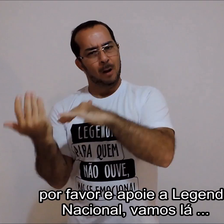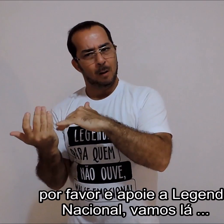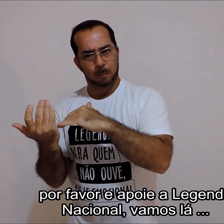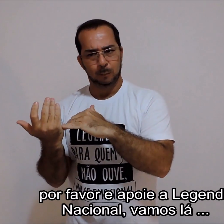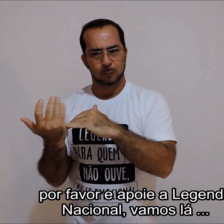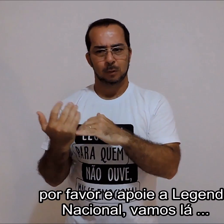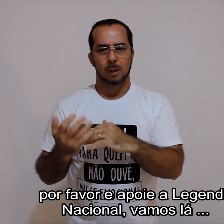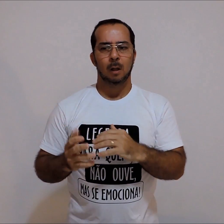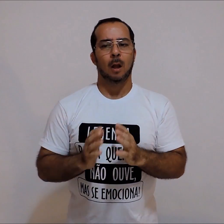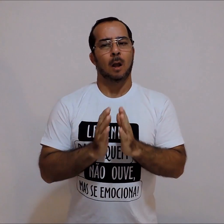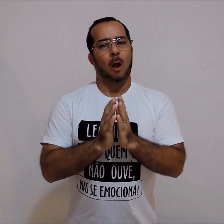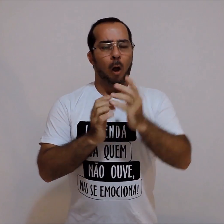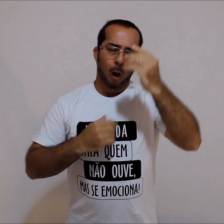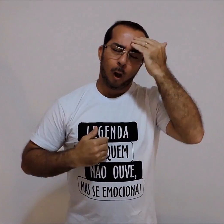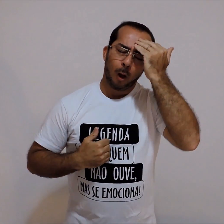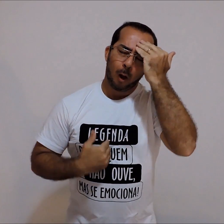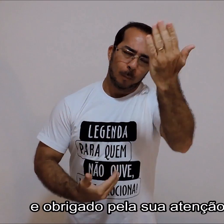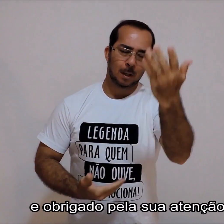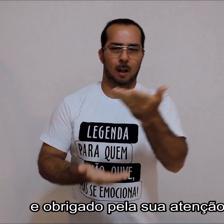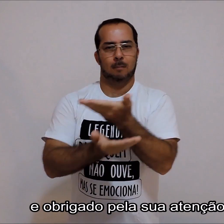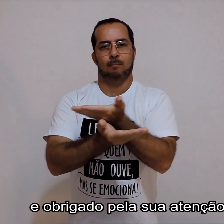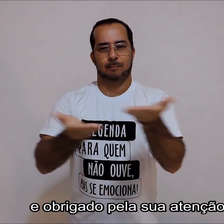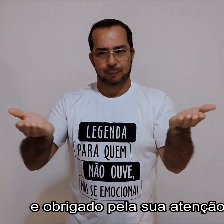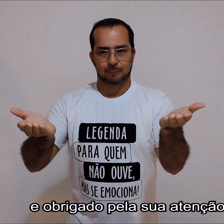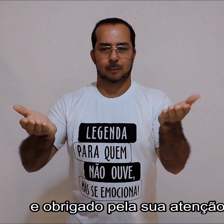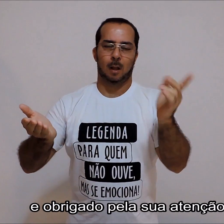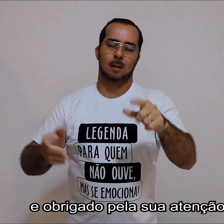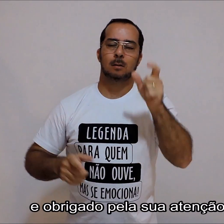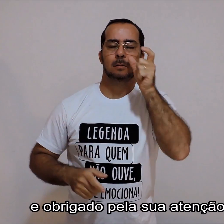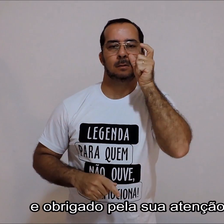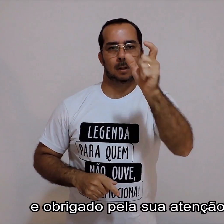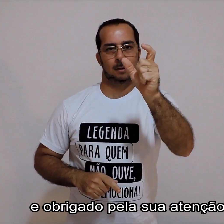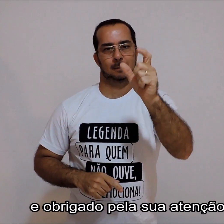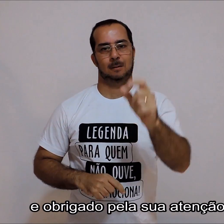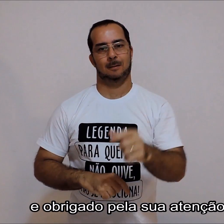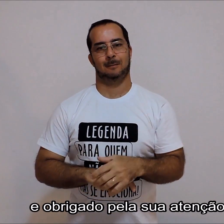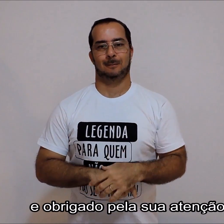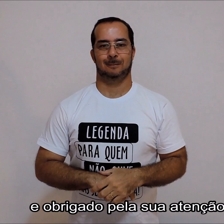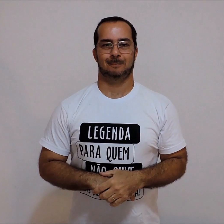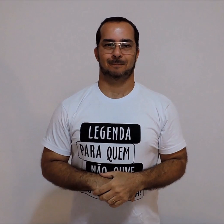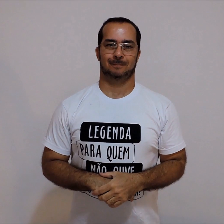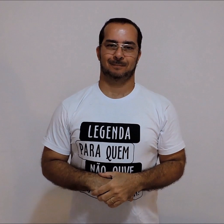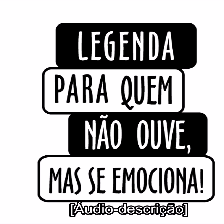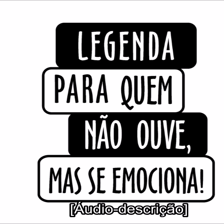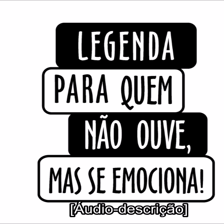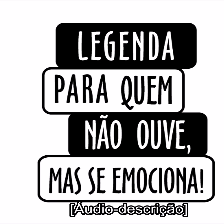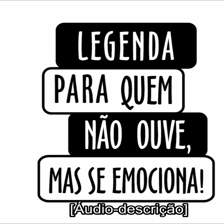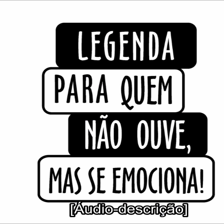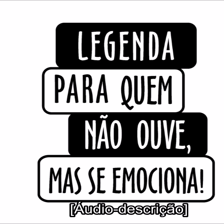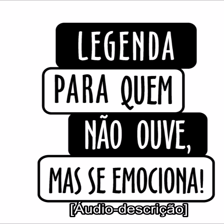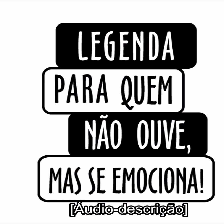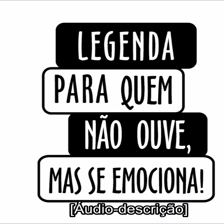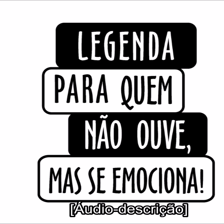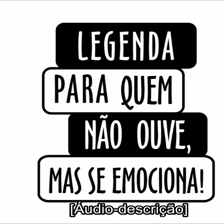lá. E obrigado pela sua atenção. O logotipo possui quatro